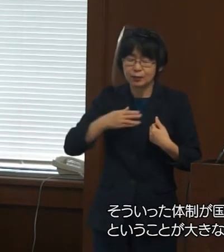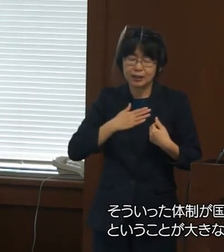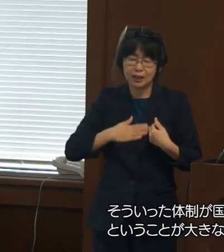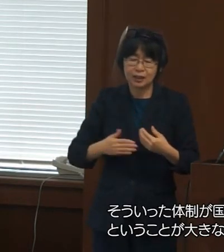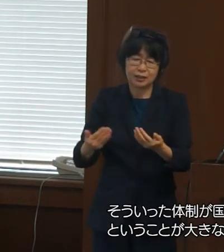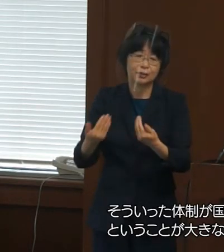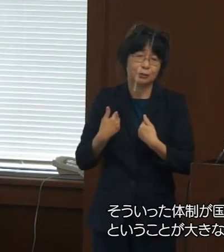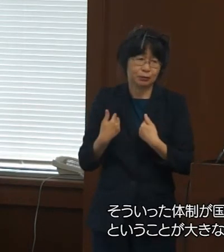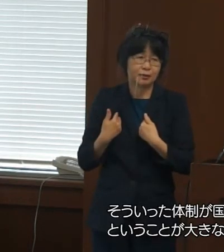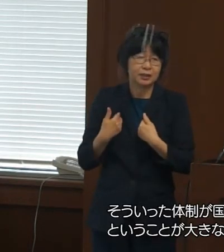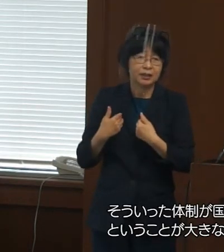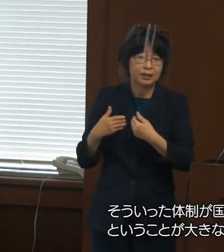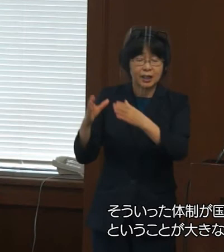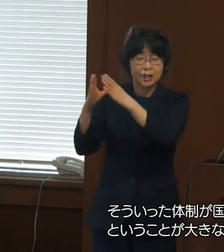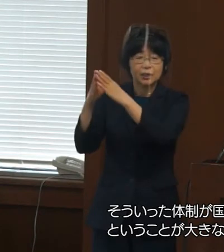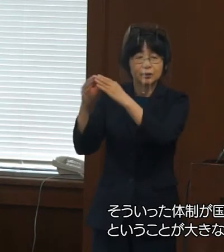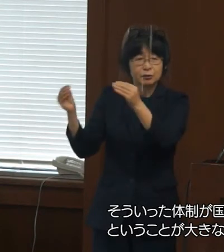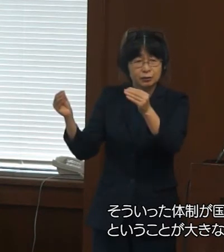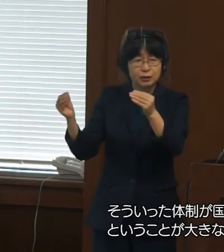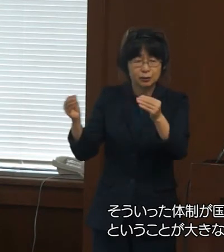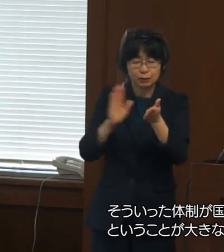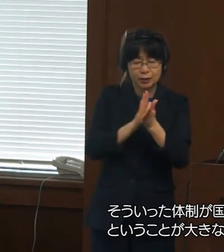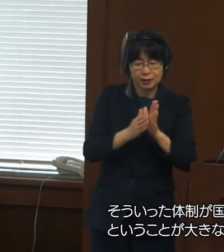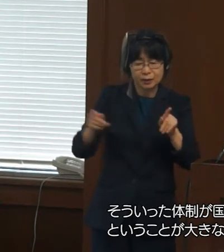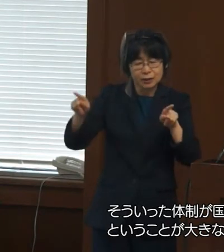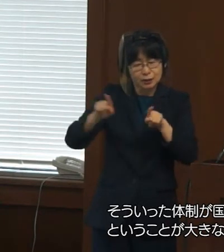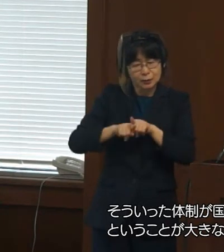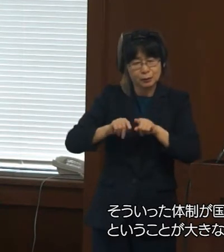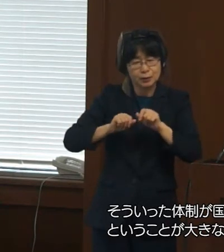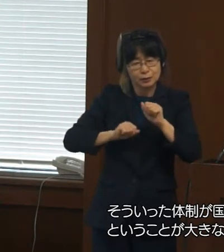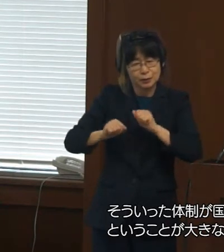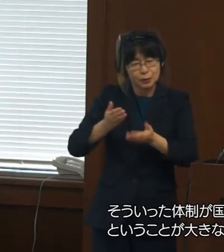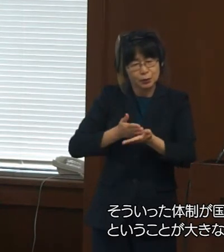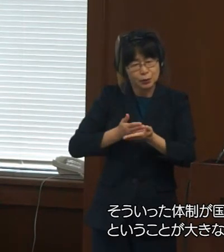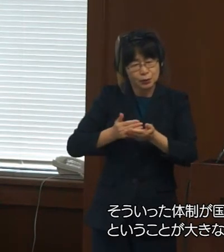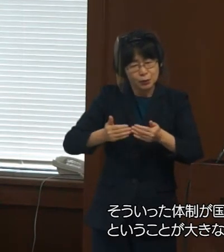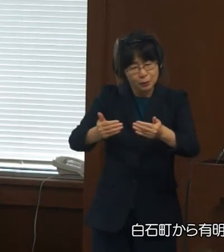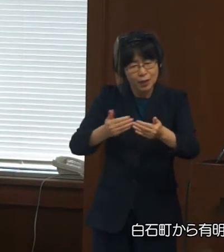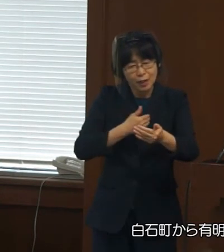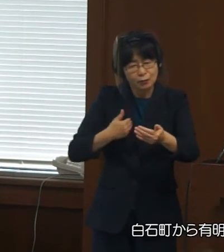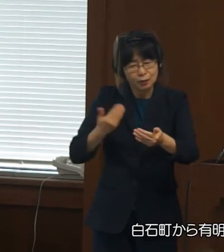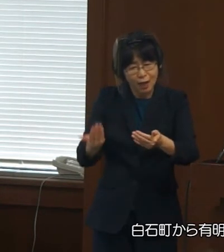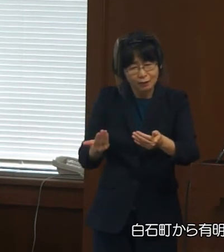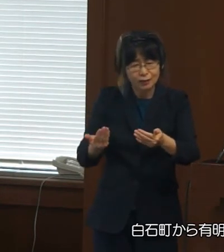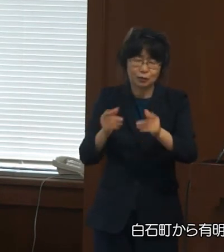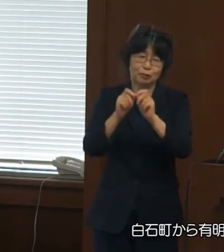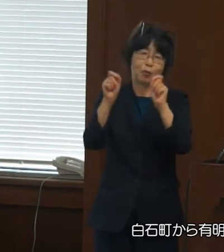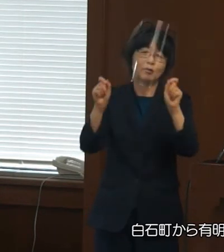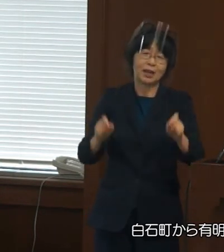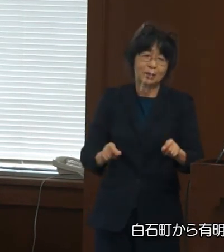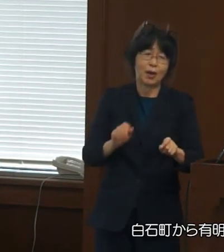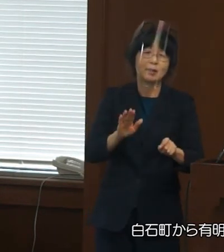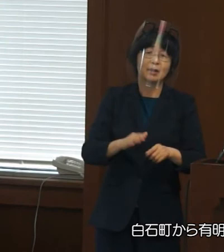かっていうことが大きな焦点でありますし、まあ、その白石町から